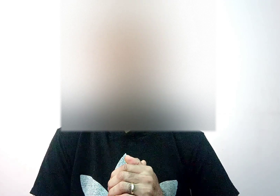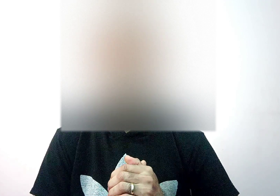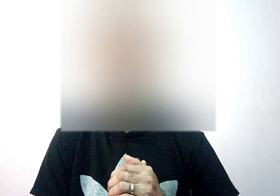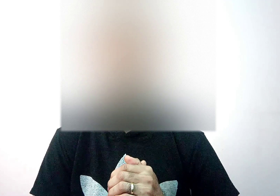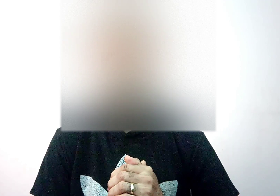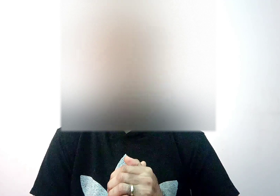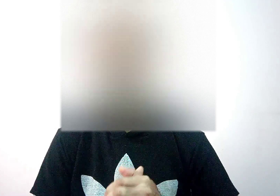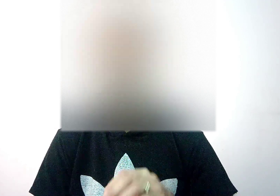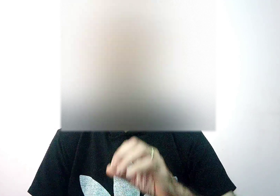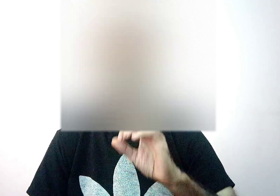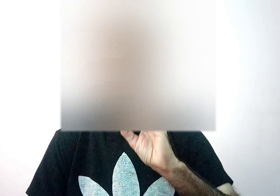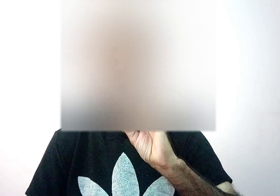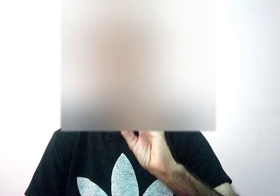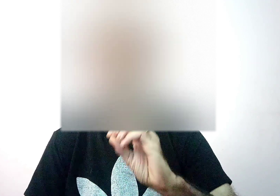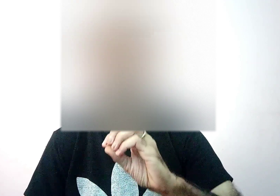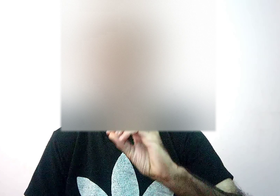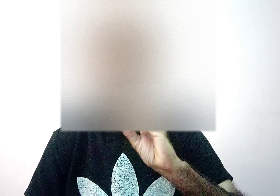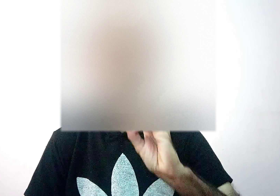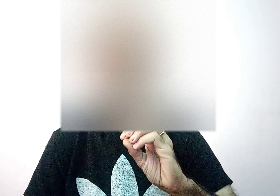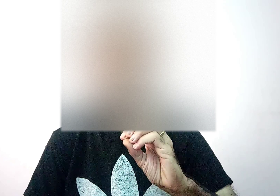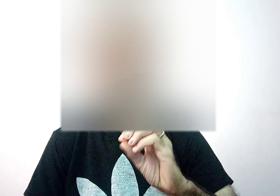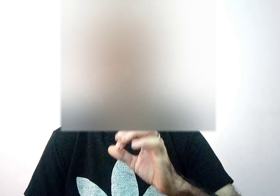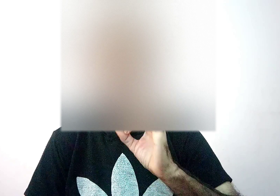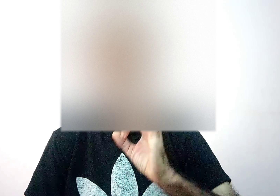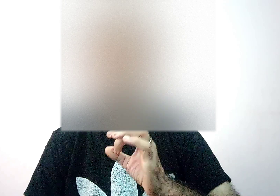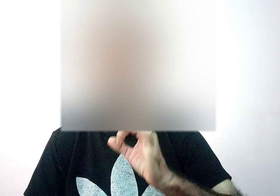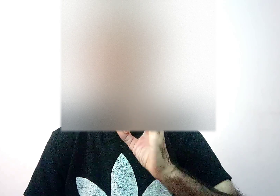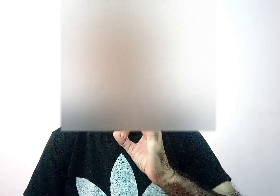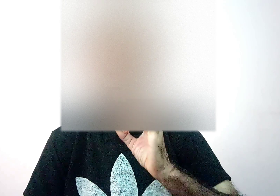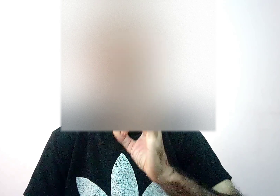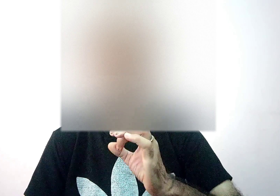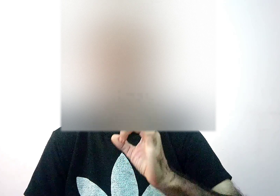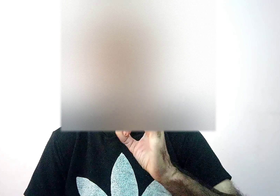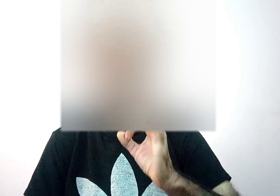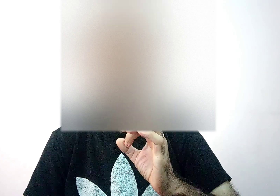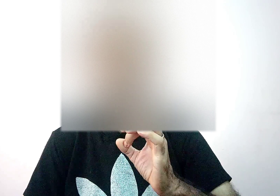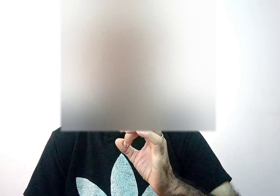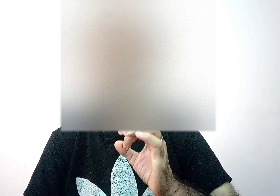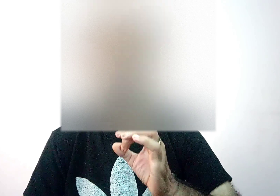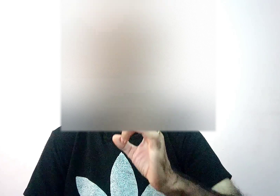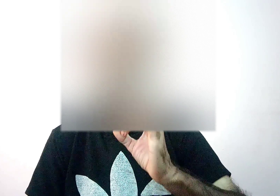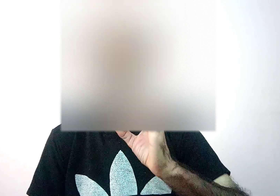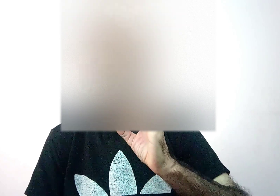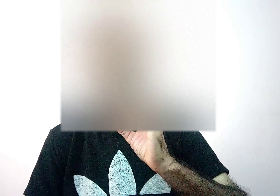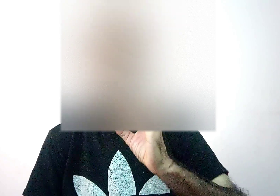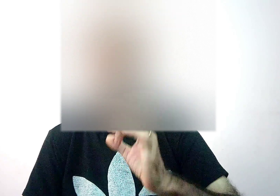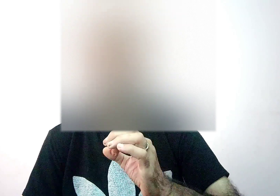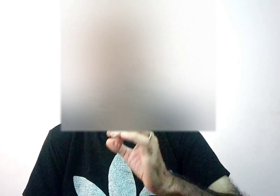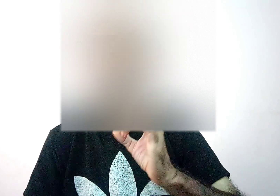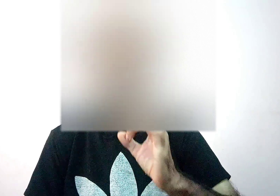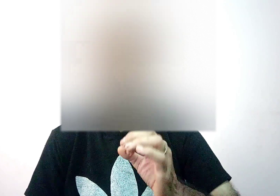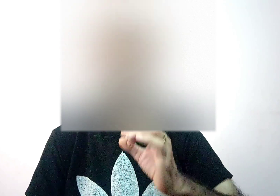الله حمدوك تمسك بلاده، تمسك السودان اسف، بالتوصل الى اتفاق